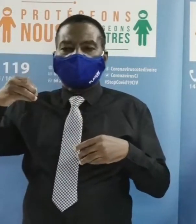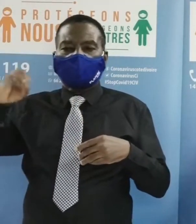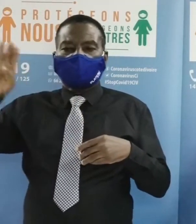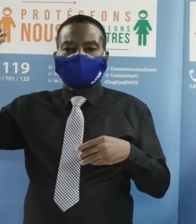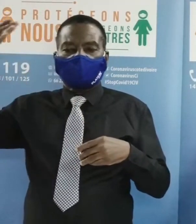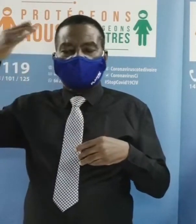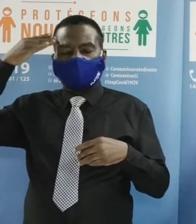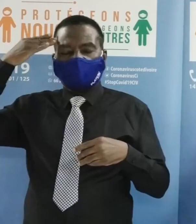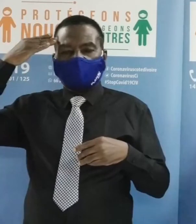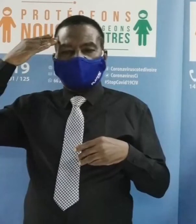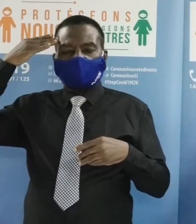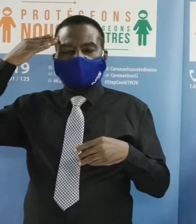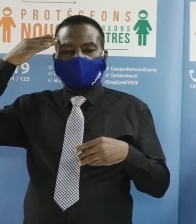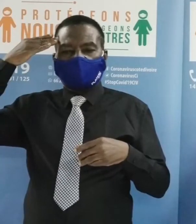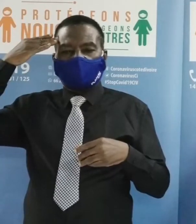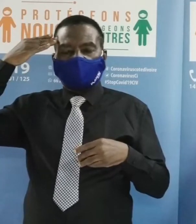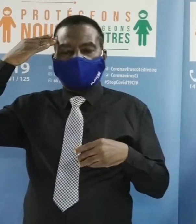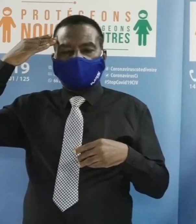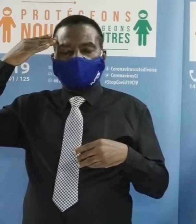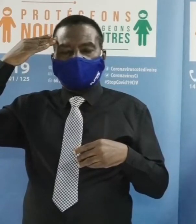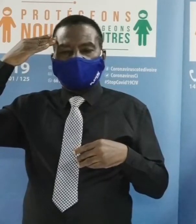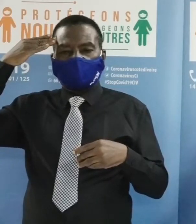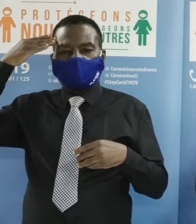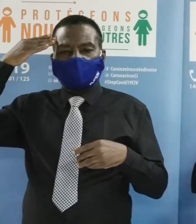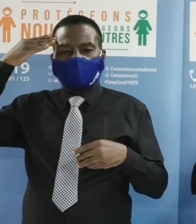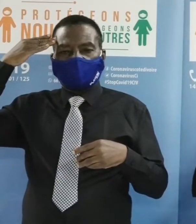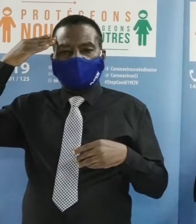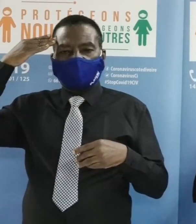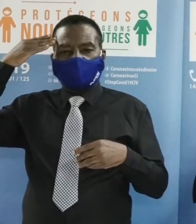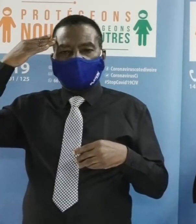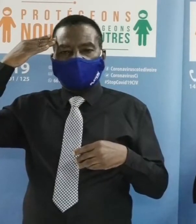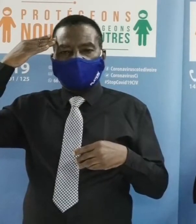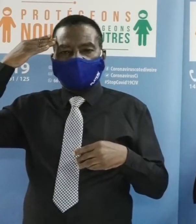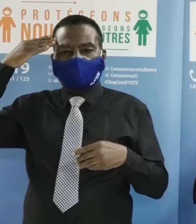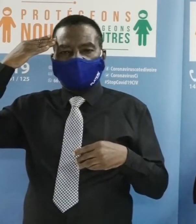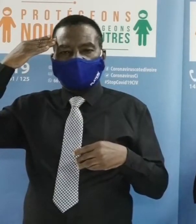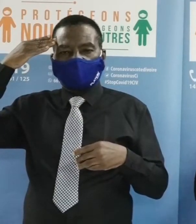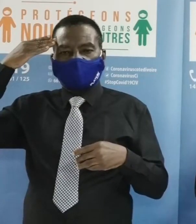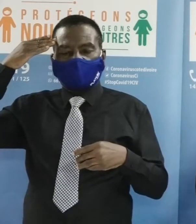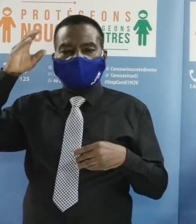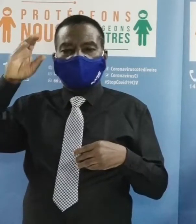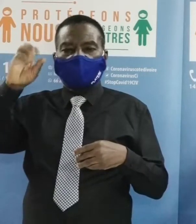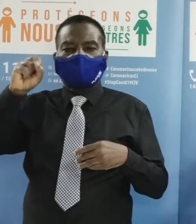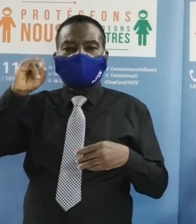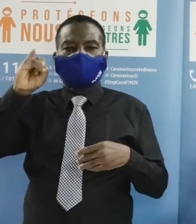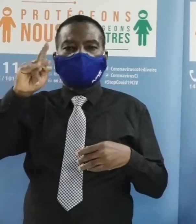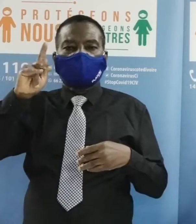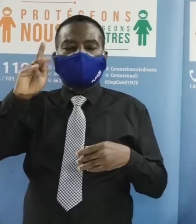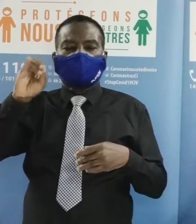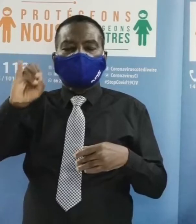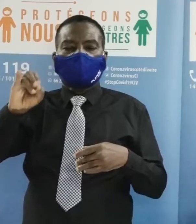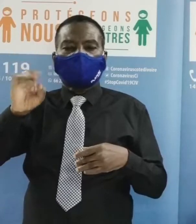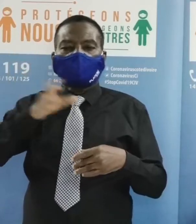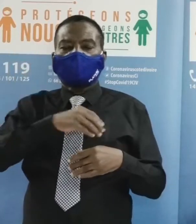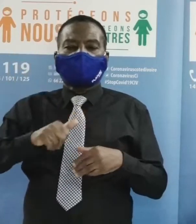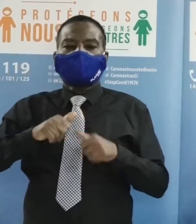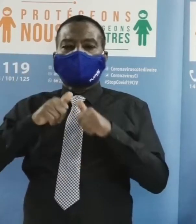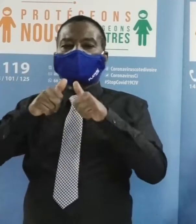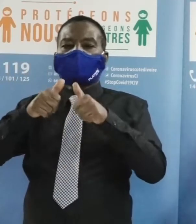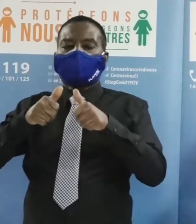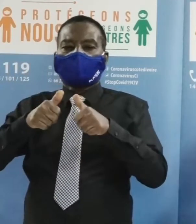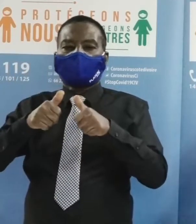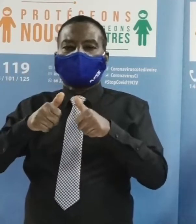ministres amadou kone le ministre sidya touré mais c'était un geste